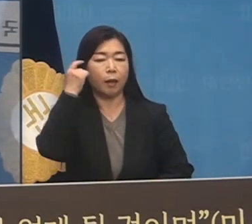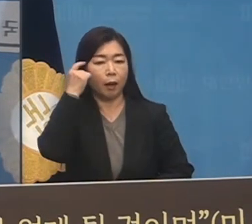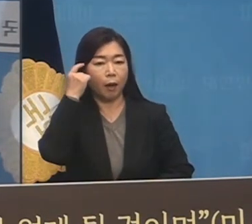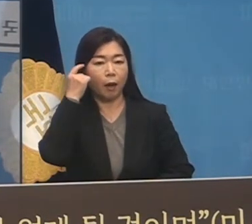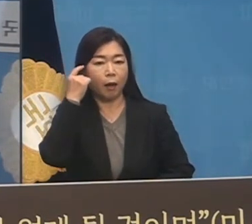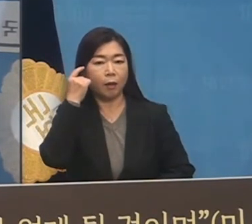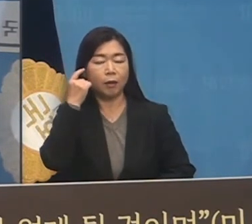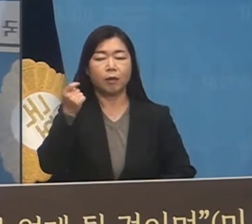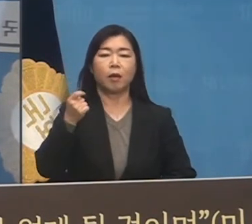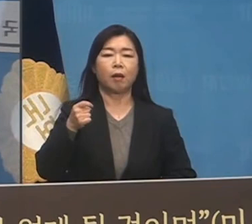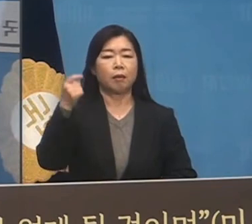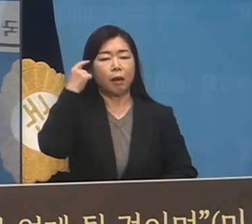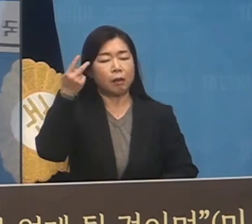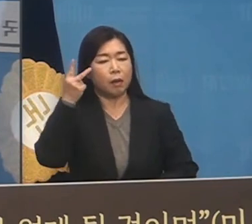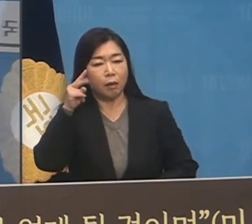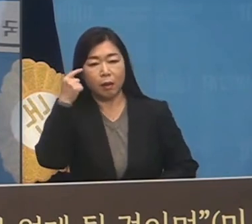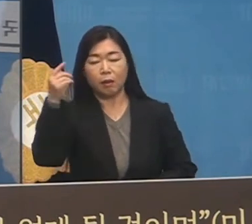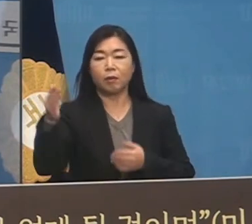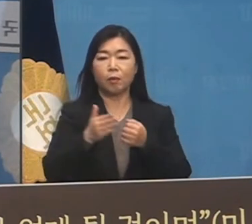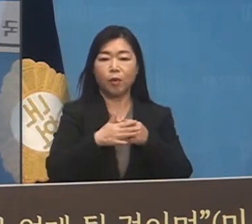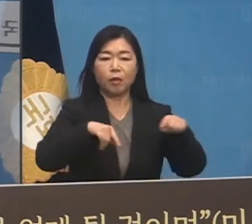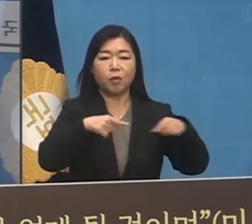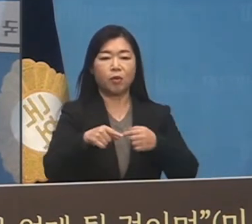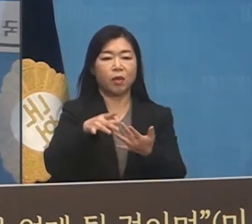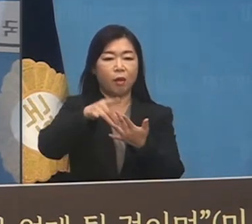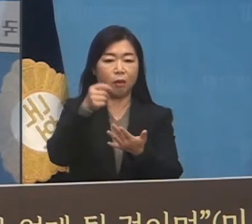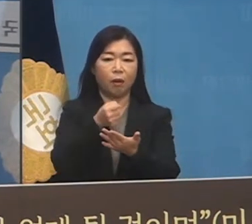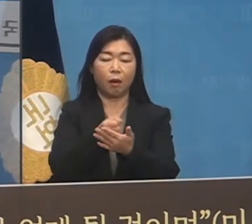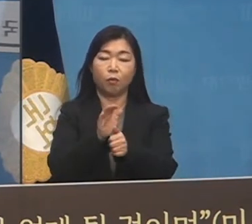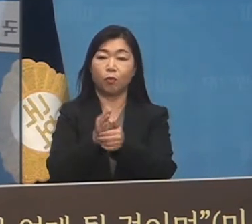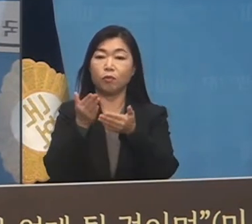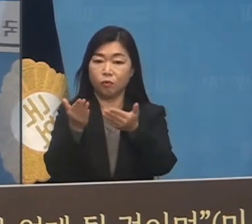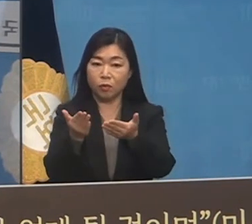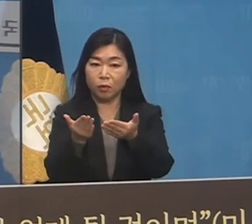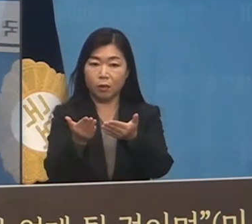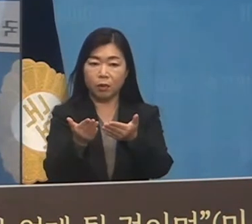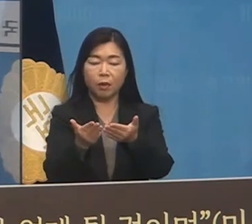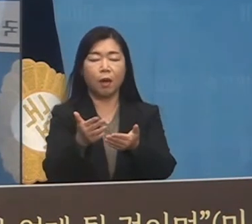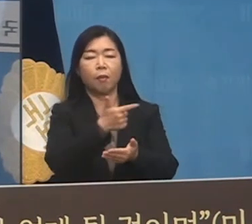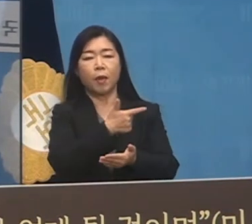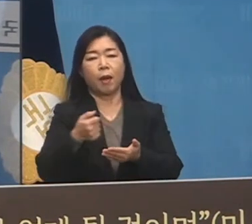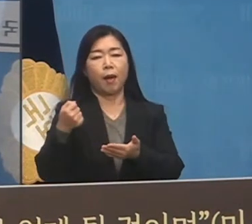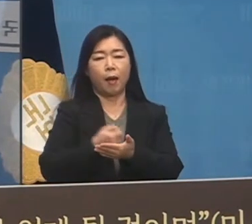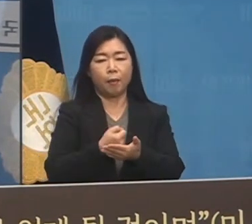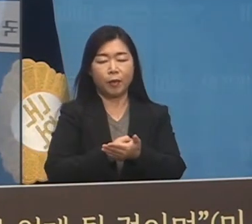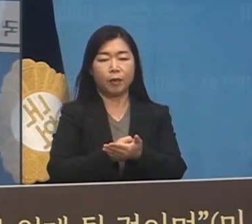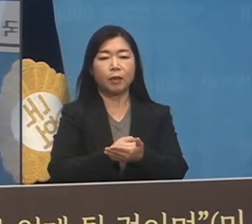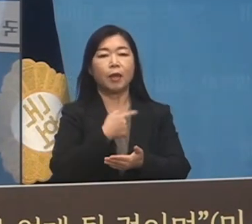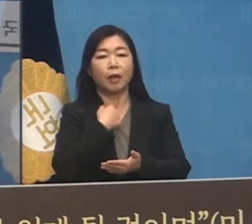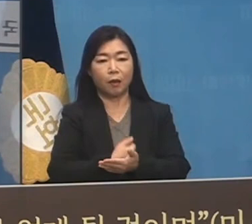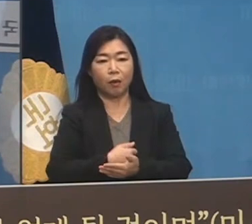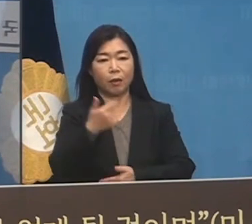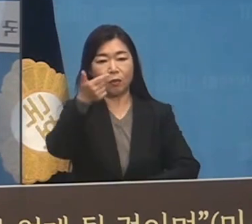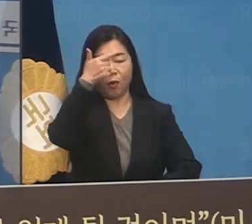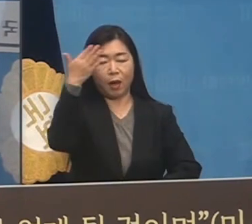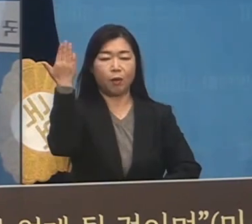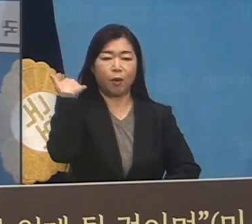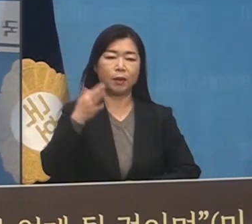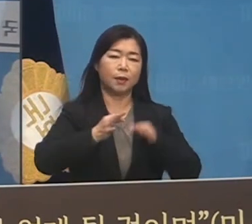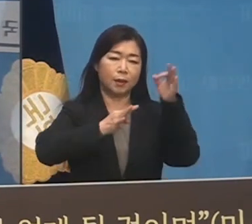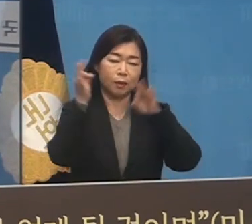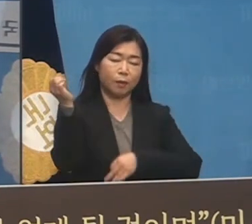것이라는 순진한 생각으로 정치적 선택을 하기도 했습니다. 매우 아픈 한국교회의